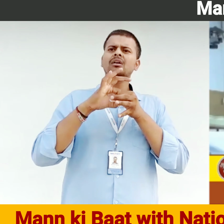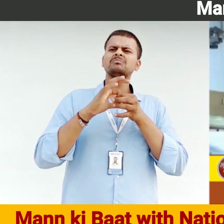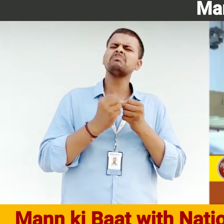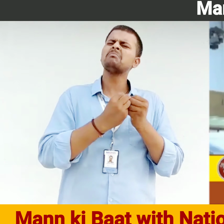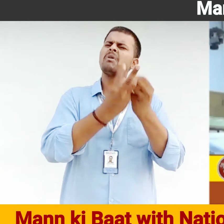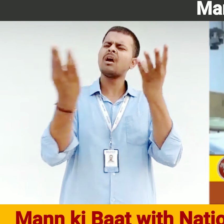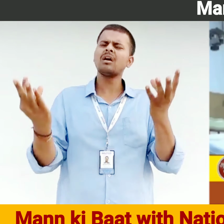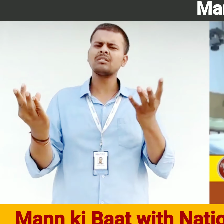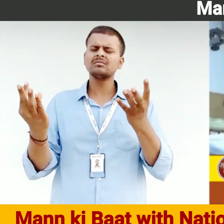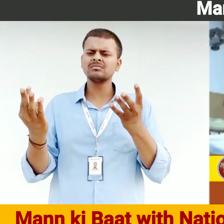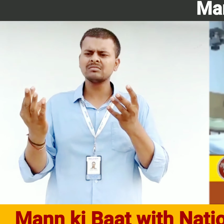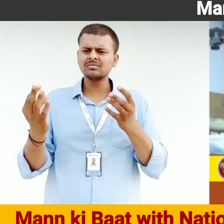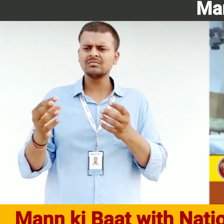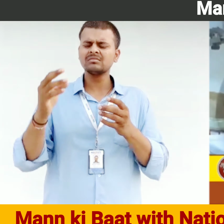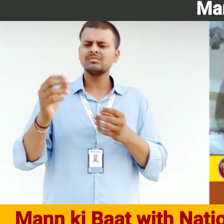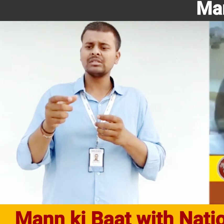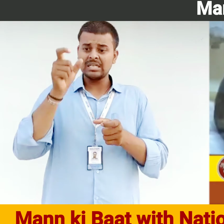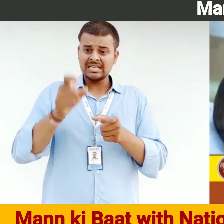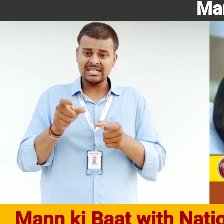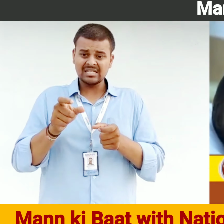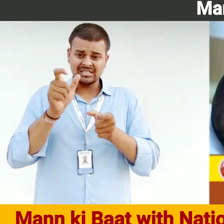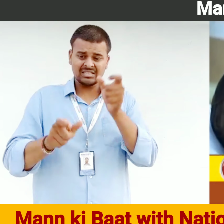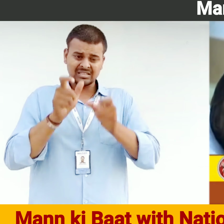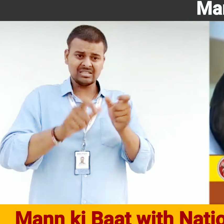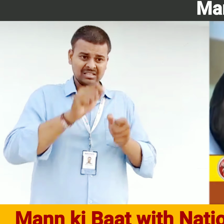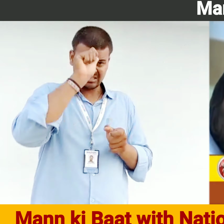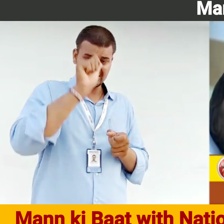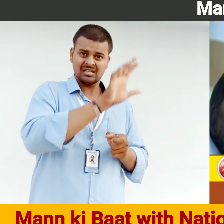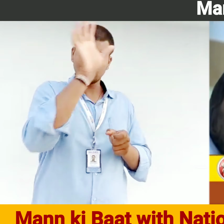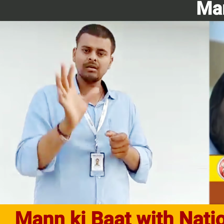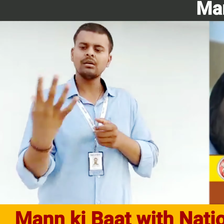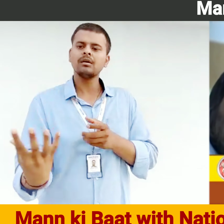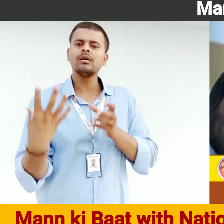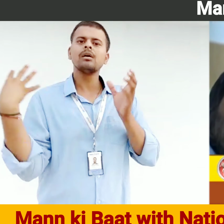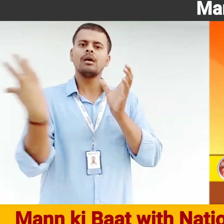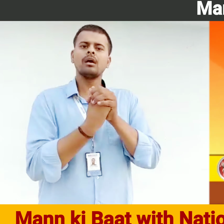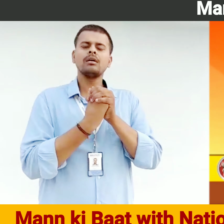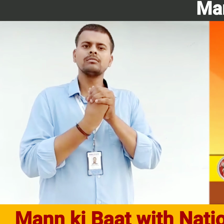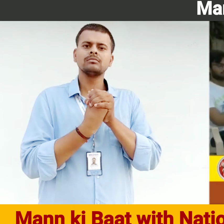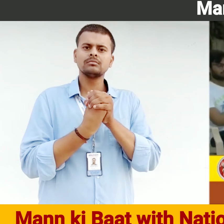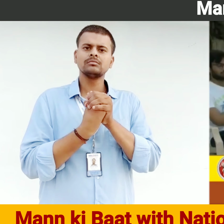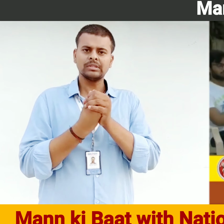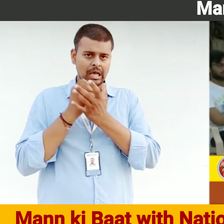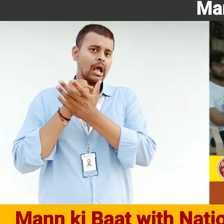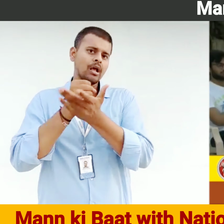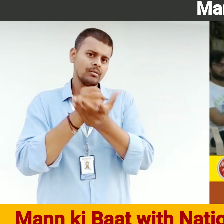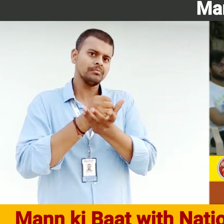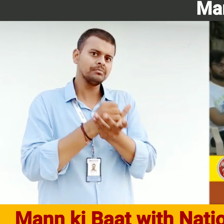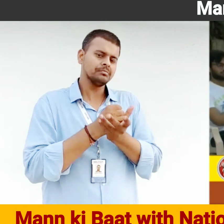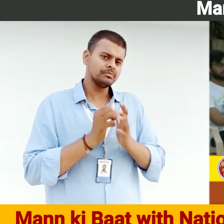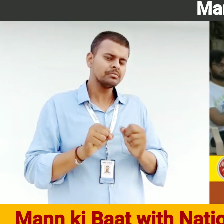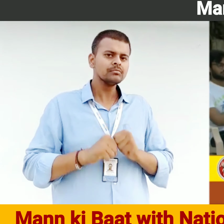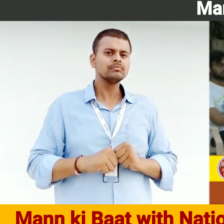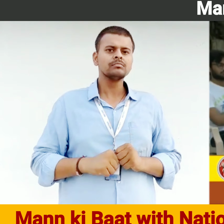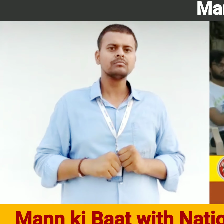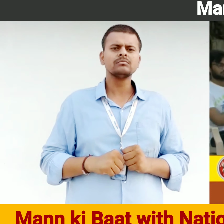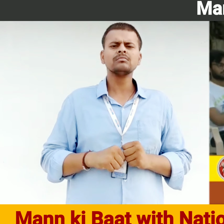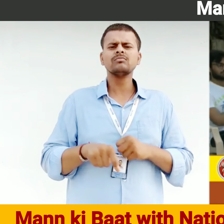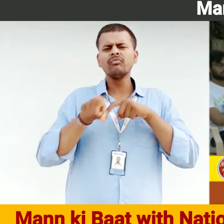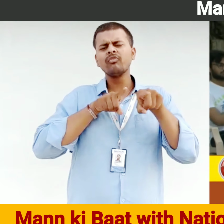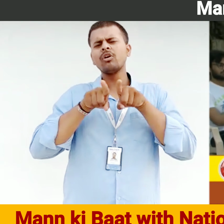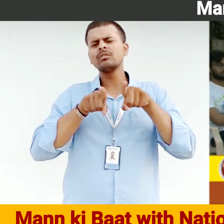की सुविधा भी है। पोर्टेबिलिटी ने देश को एकता के रंग में रंगने में भी मदद की